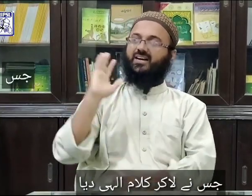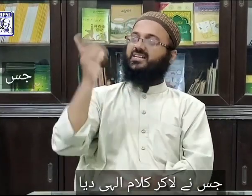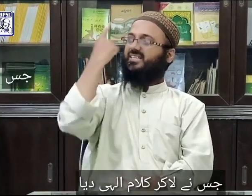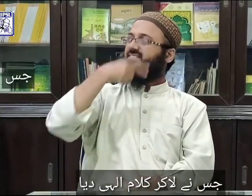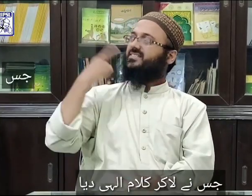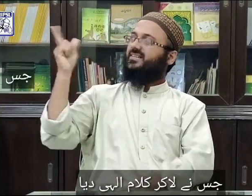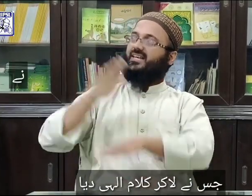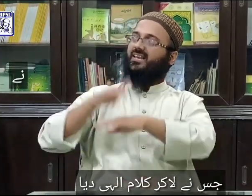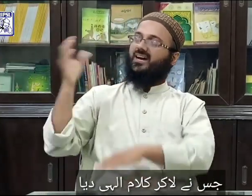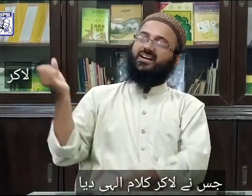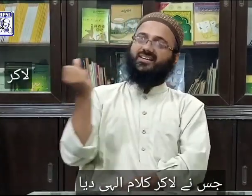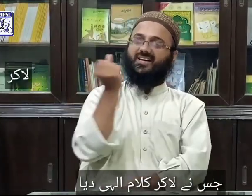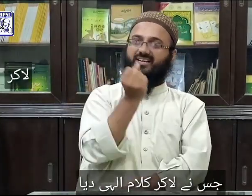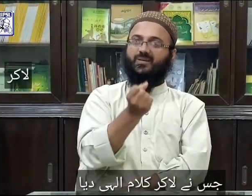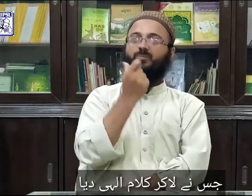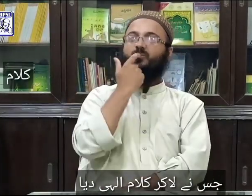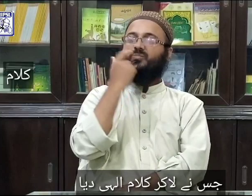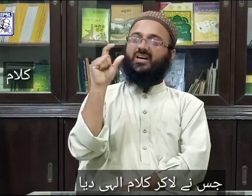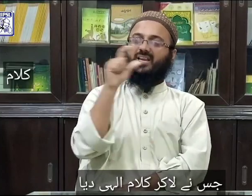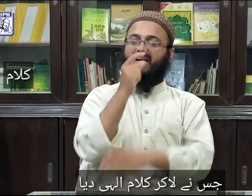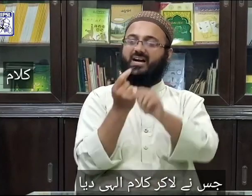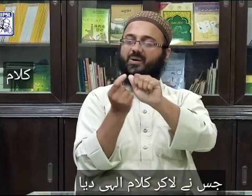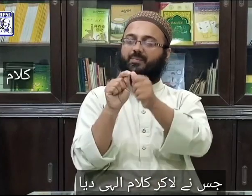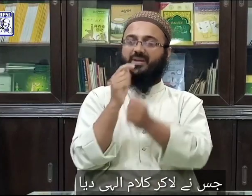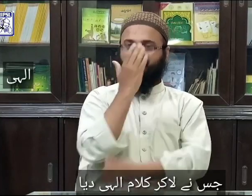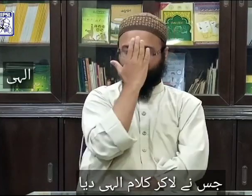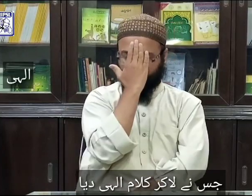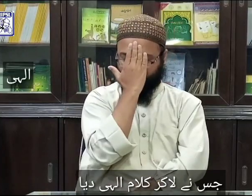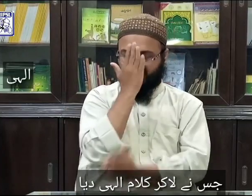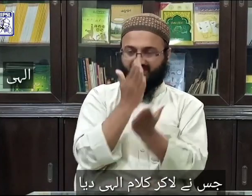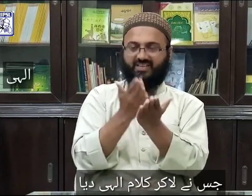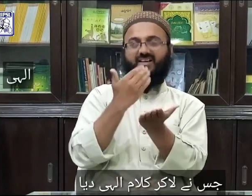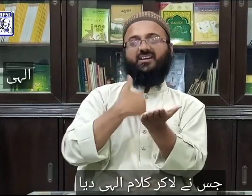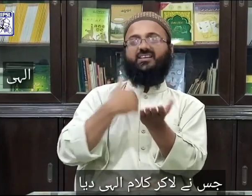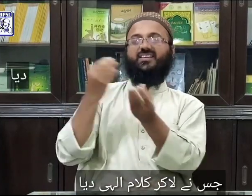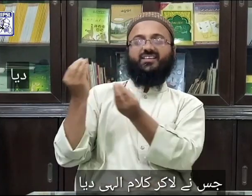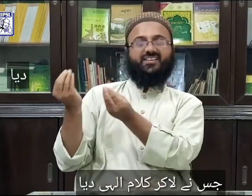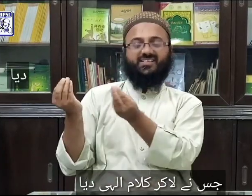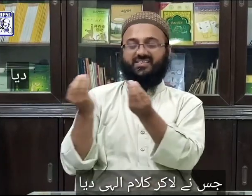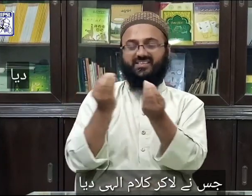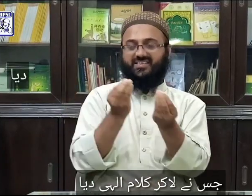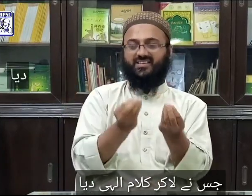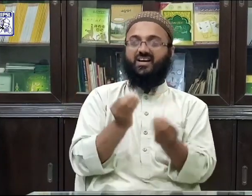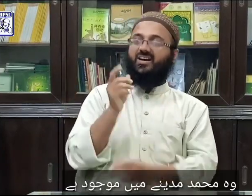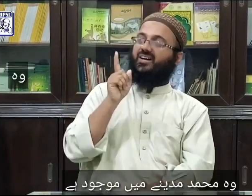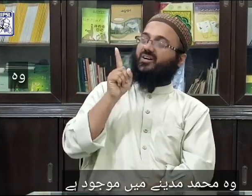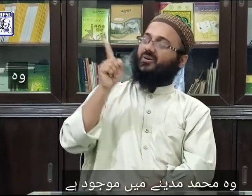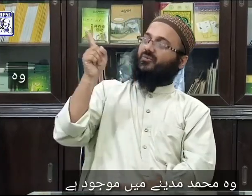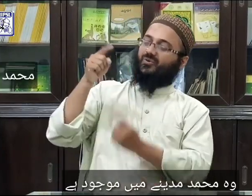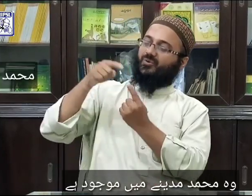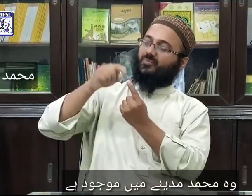جس نے لا کر کلامِ الہی دیا وہ